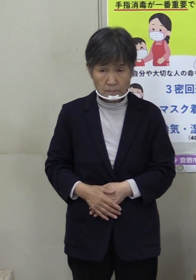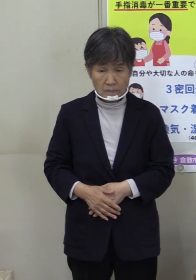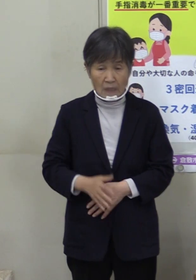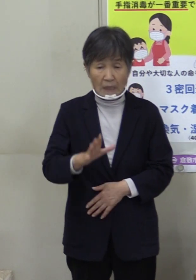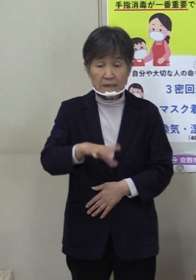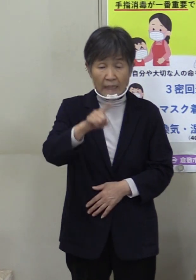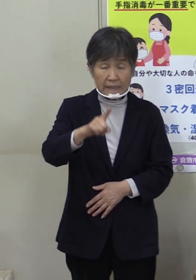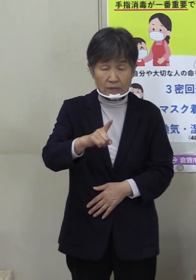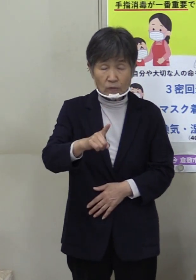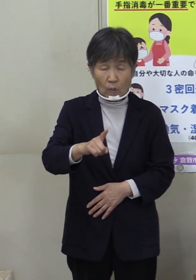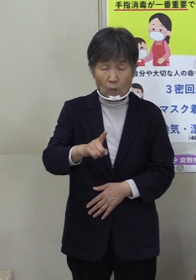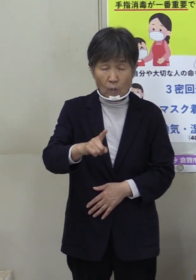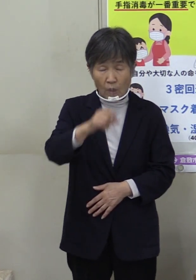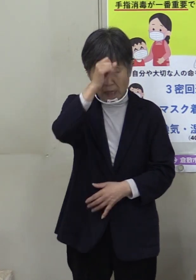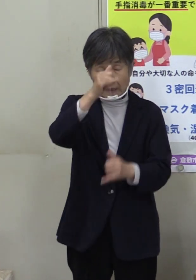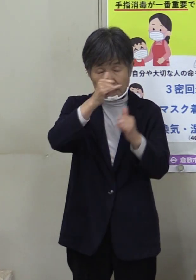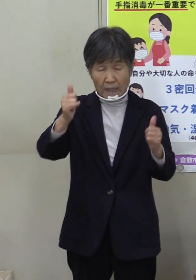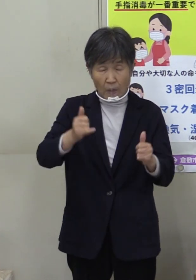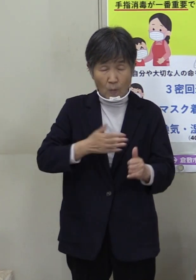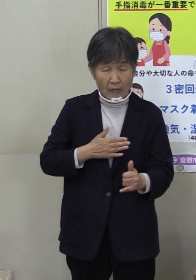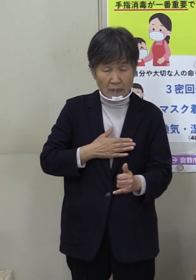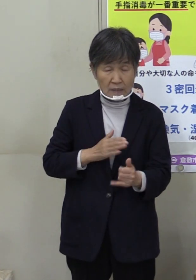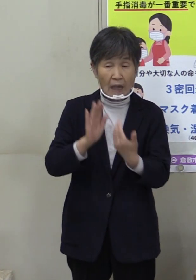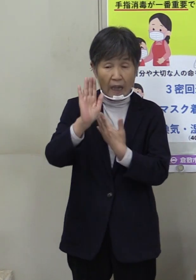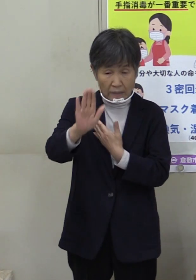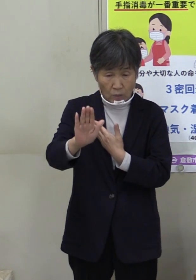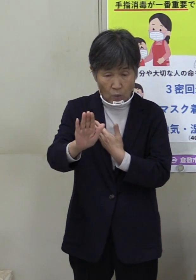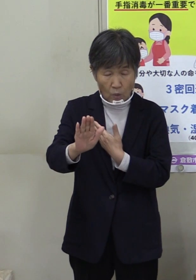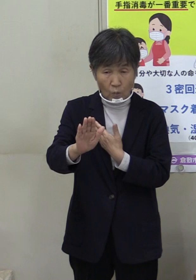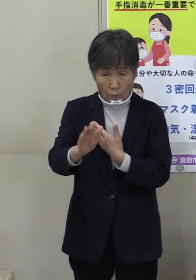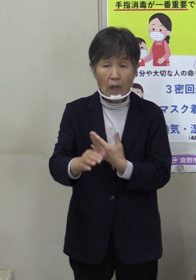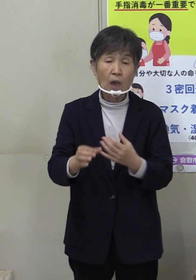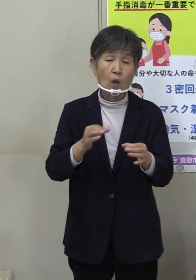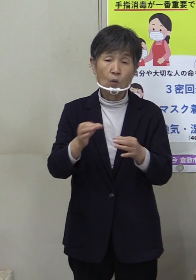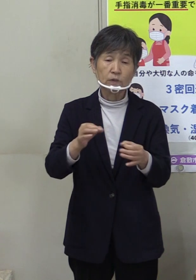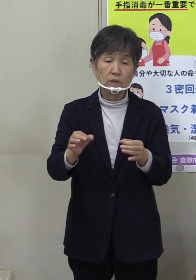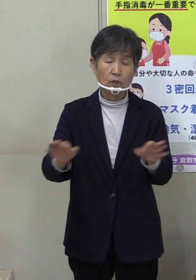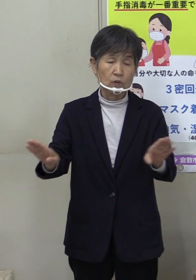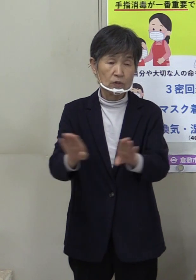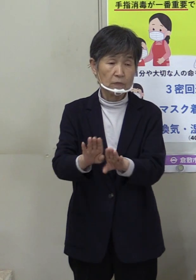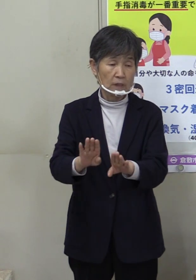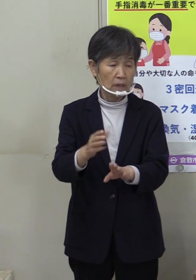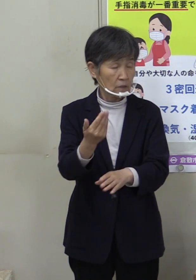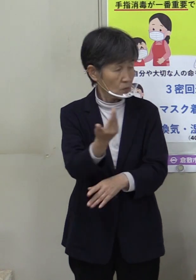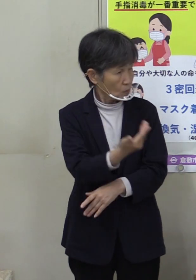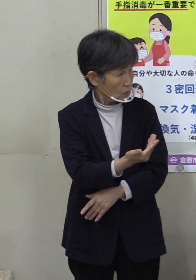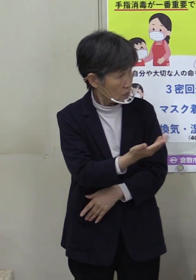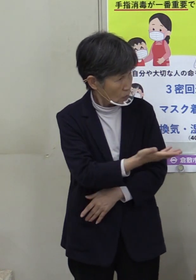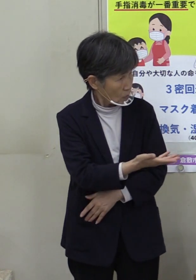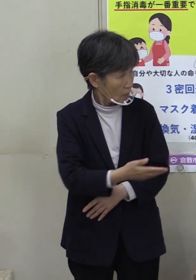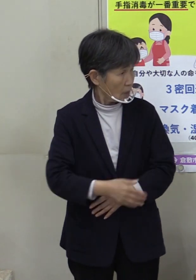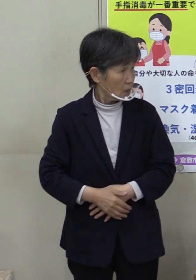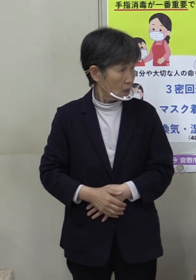の感染が、判明した後にはもう店を閉めていたということですか。